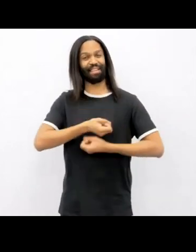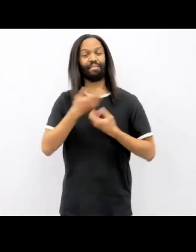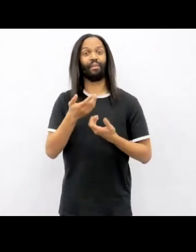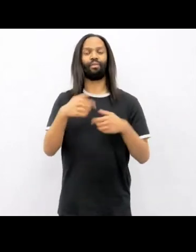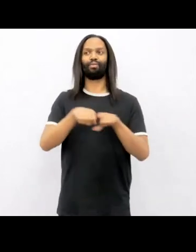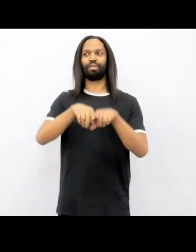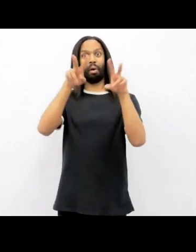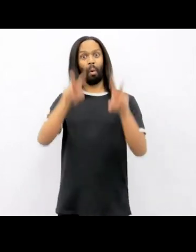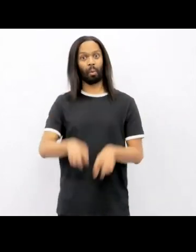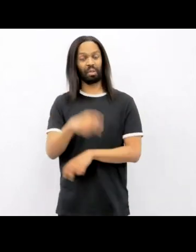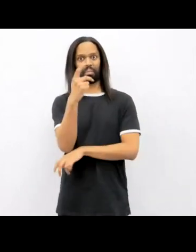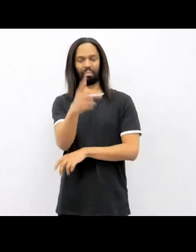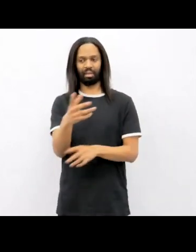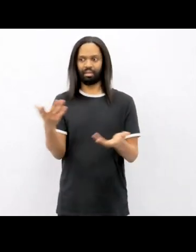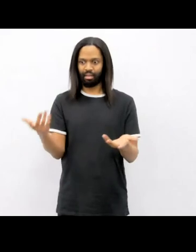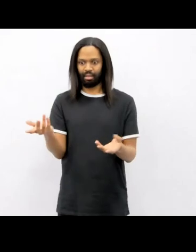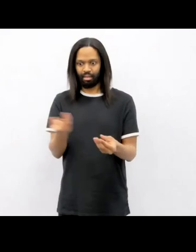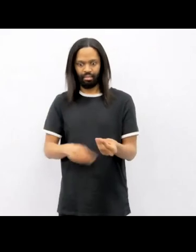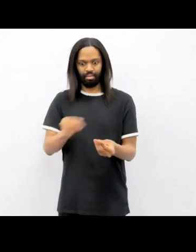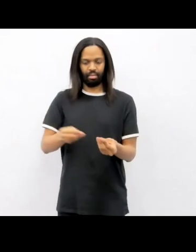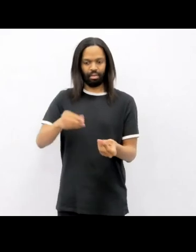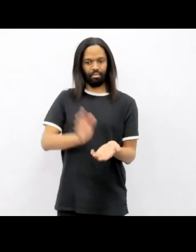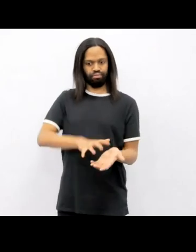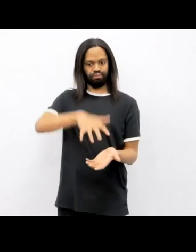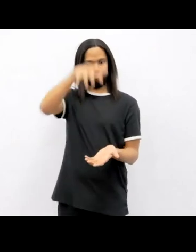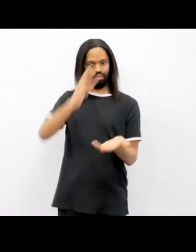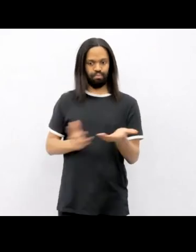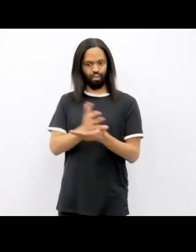cette étude et ce projet en devenir